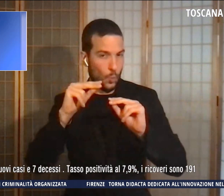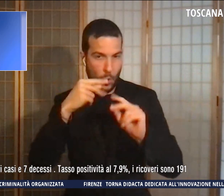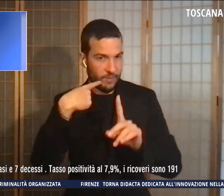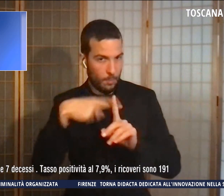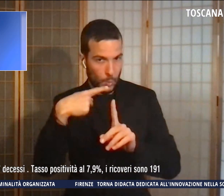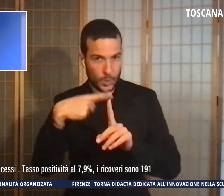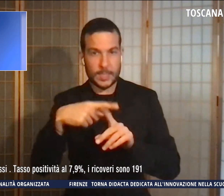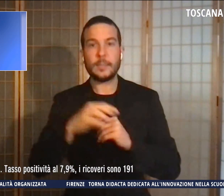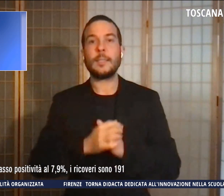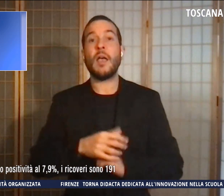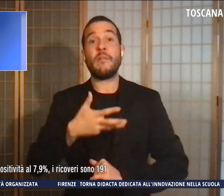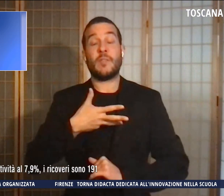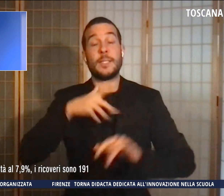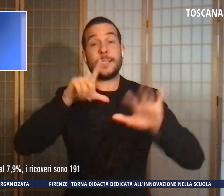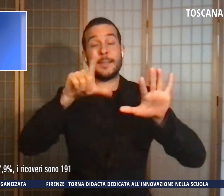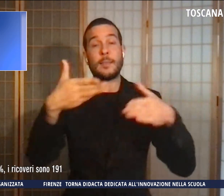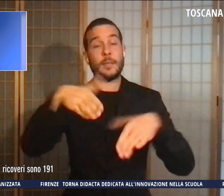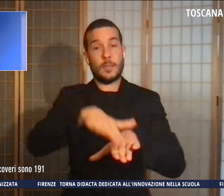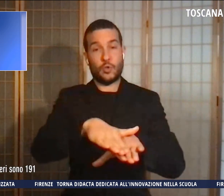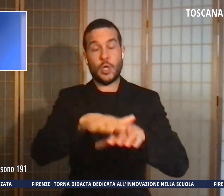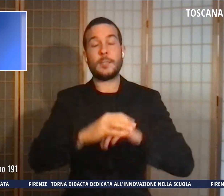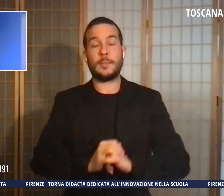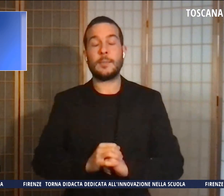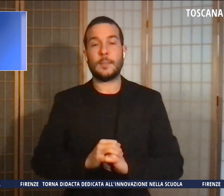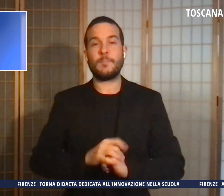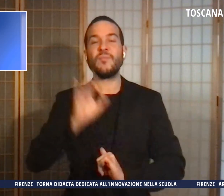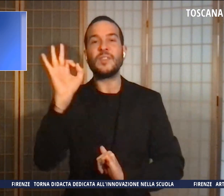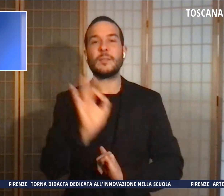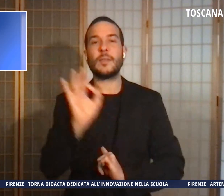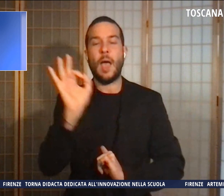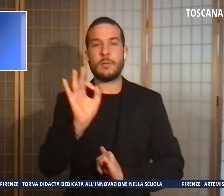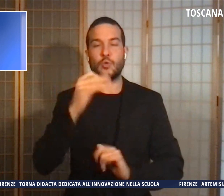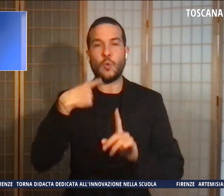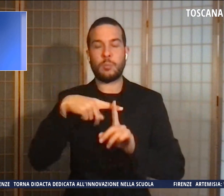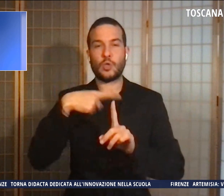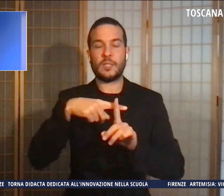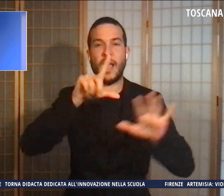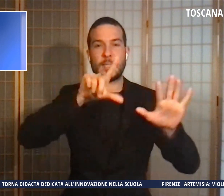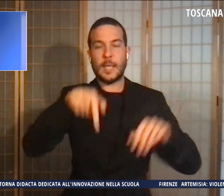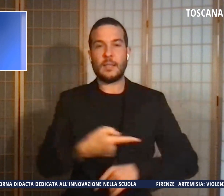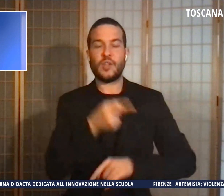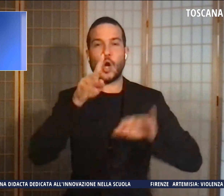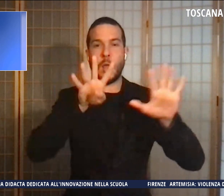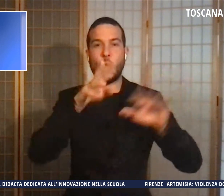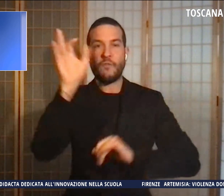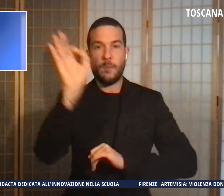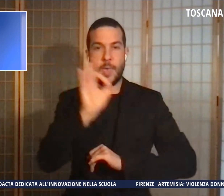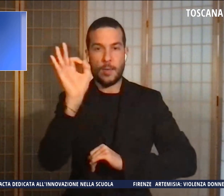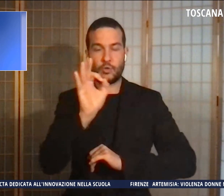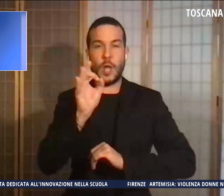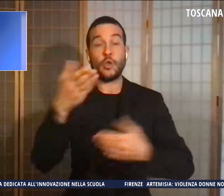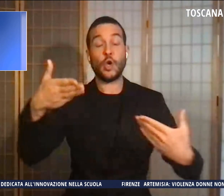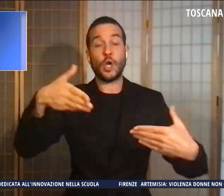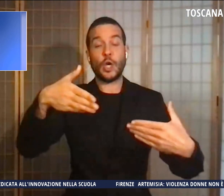7 decessi. Il tasso di positività è al 7,9%, i ricoveri